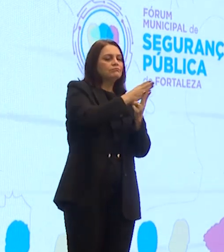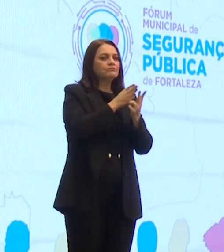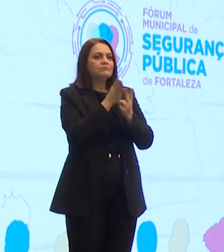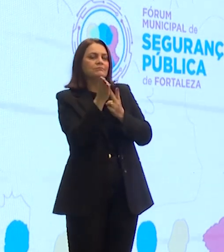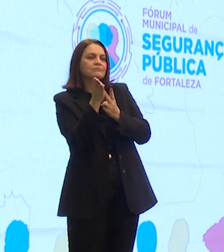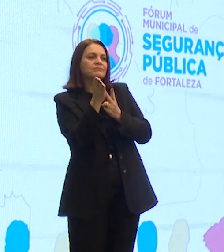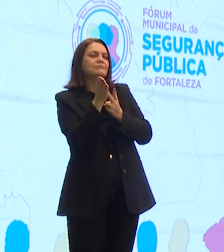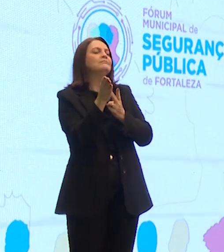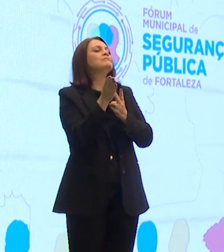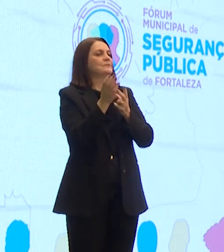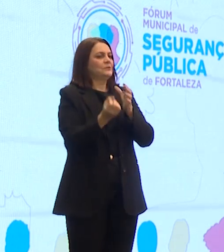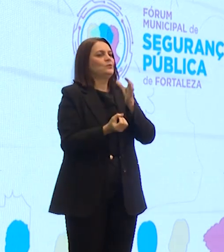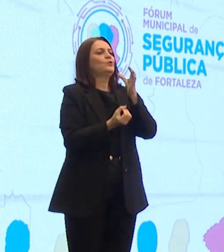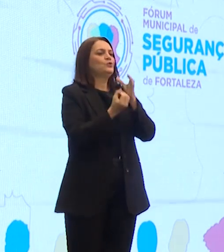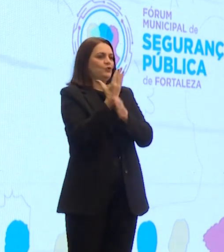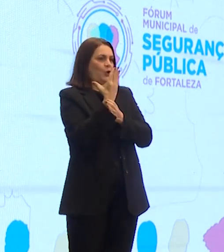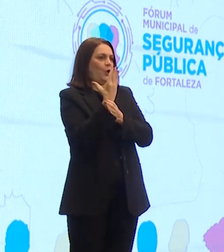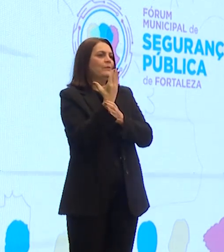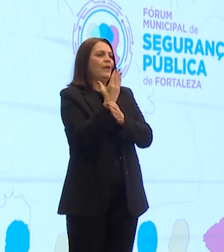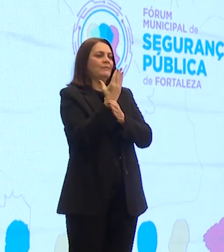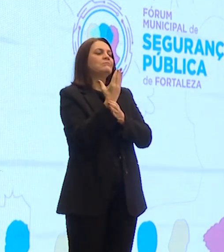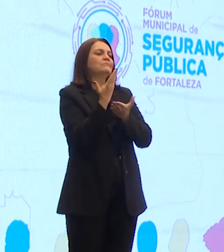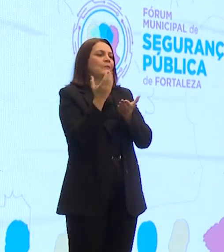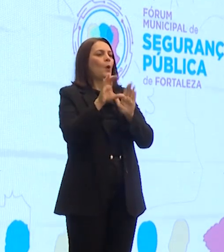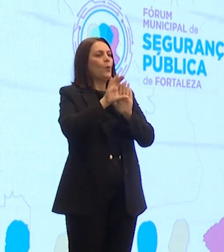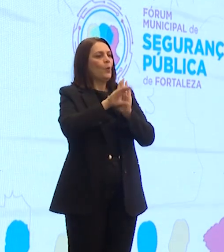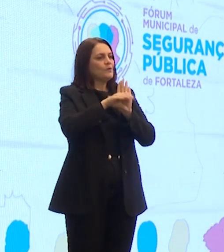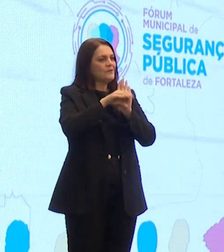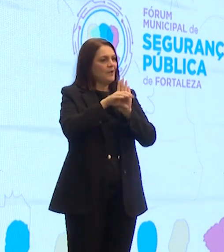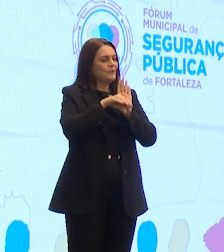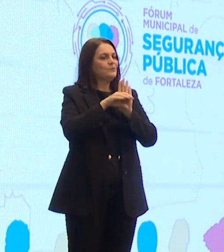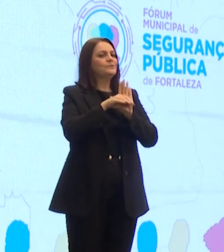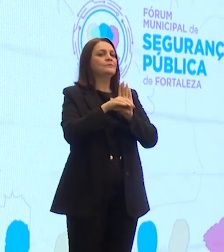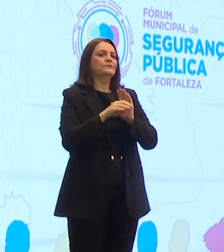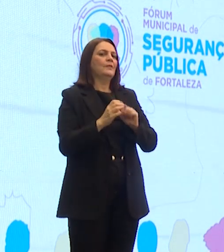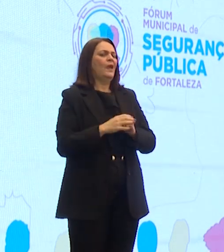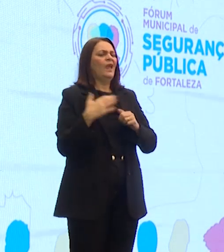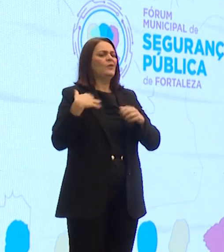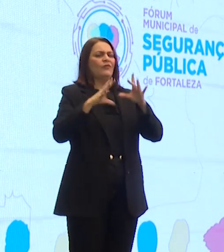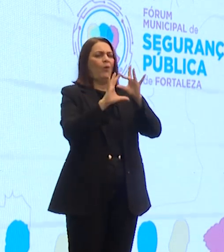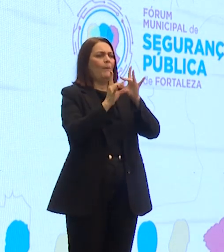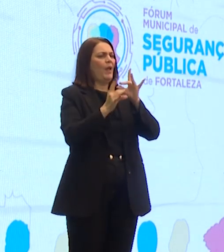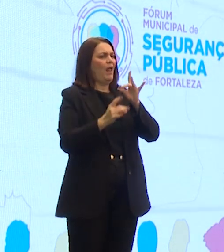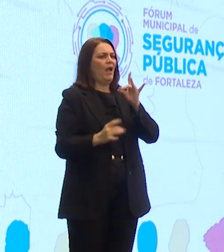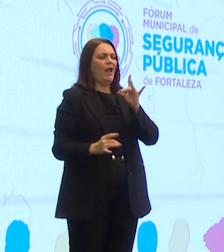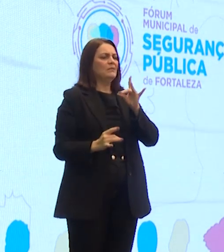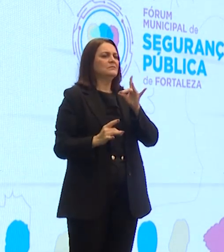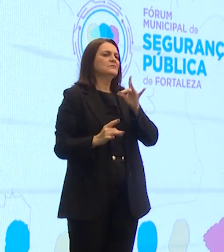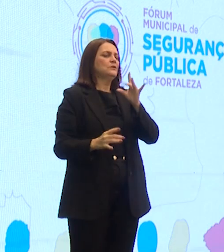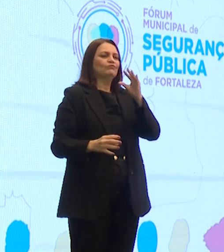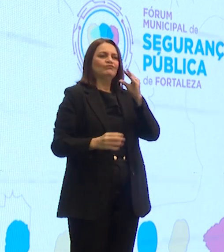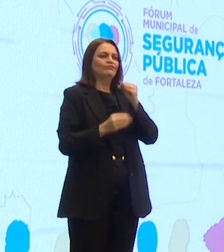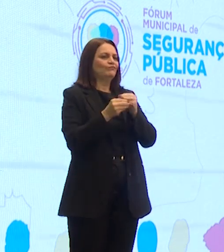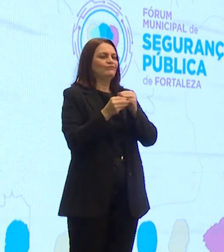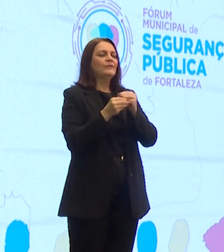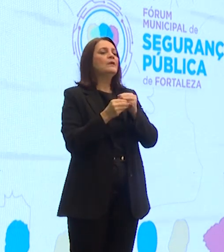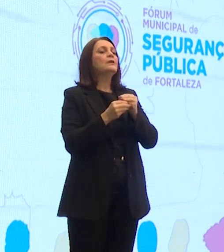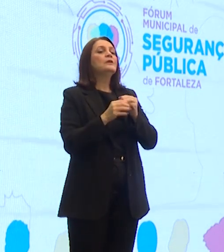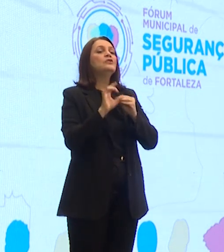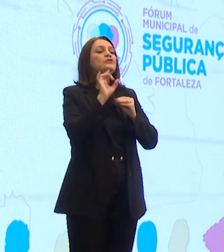vou aqui me alongar fazendo a história do federalismo nos Estados Unidos e no Brasil. Digo só uma coisa,